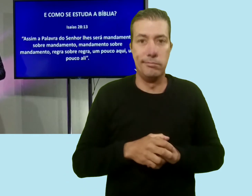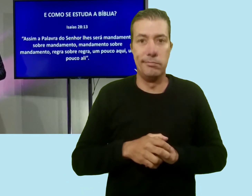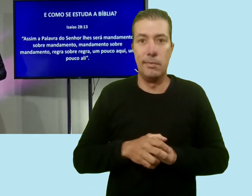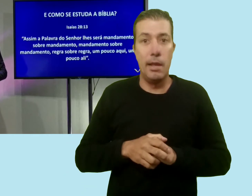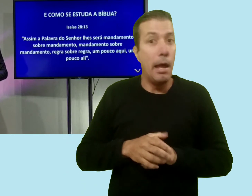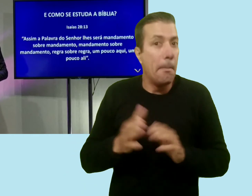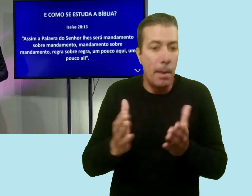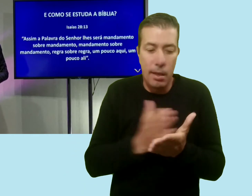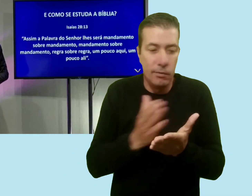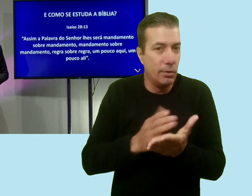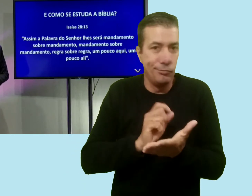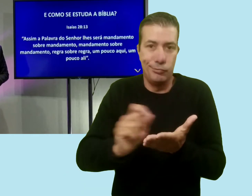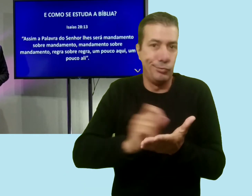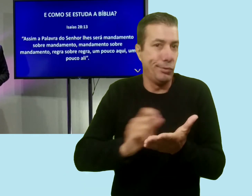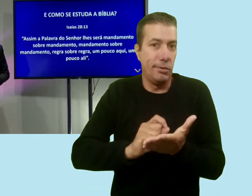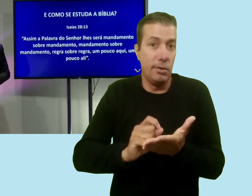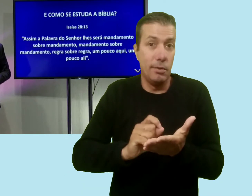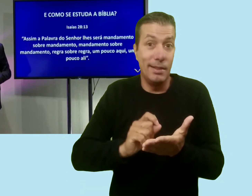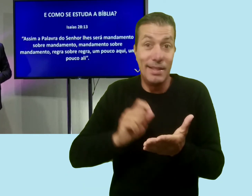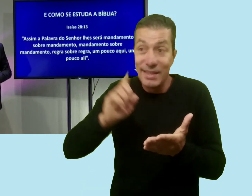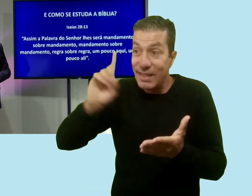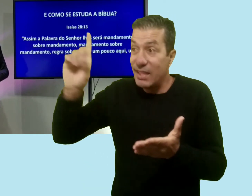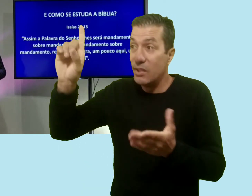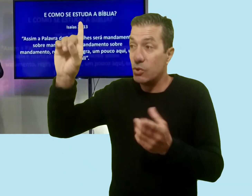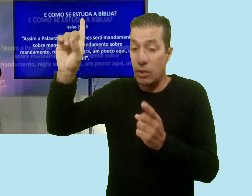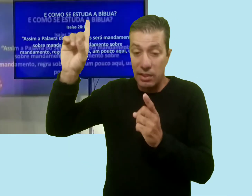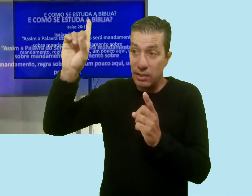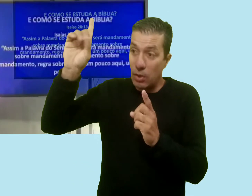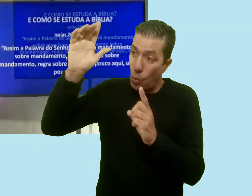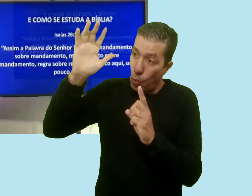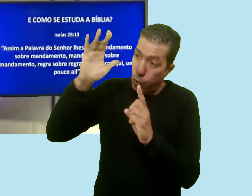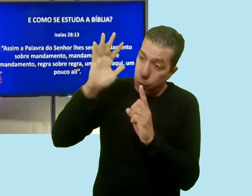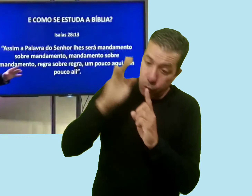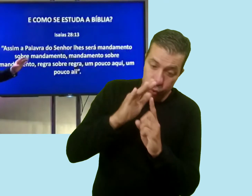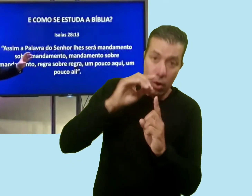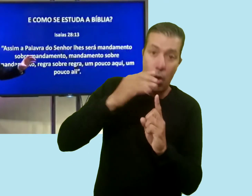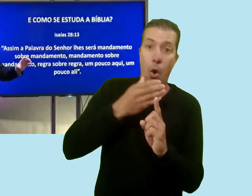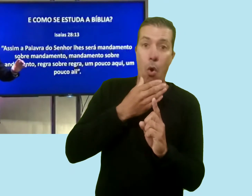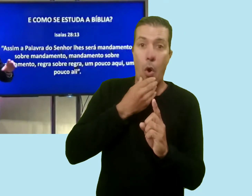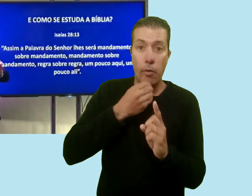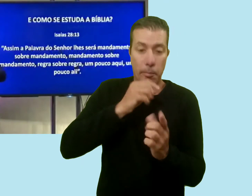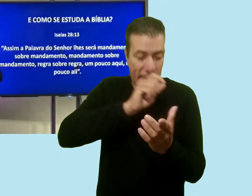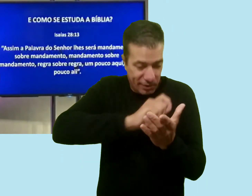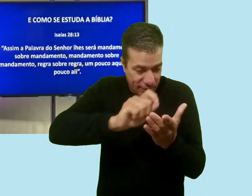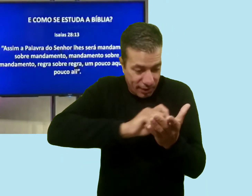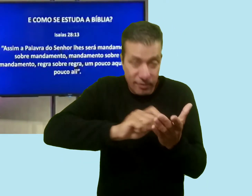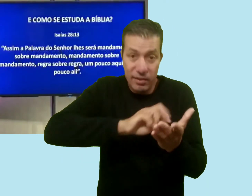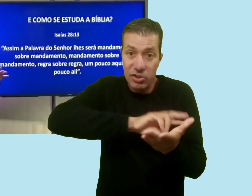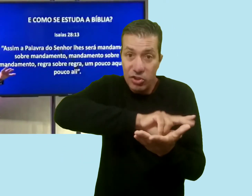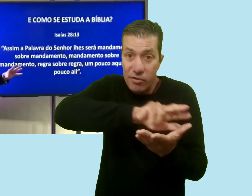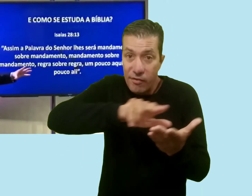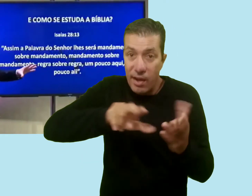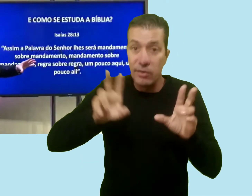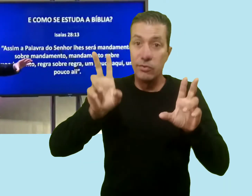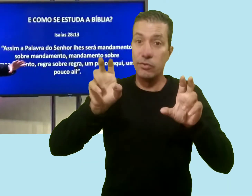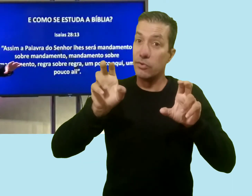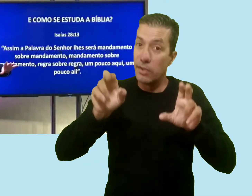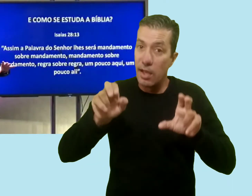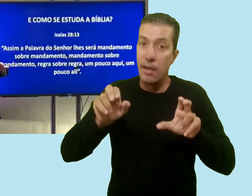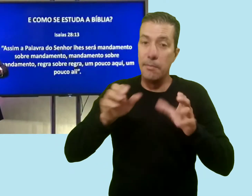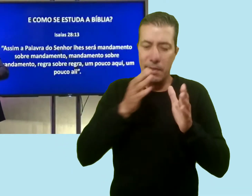lá. A Bíblia não foi escrita assim. Deus inspirou homens para falar de vários assuntos. Então, os assuntos